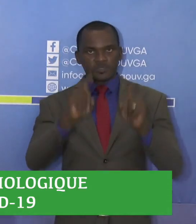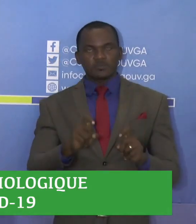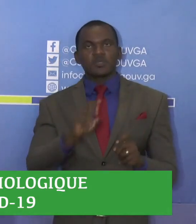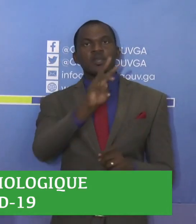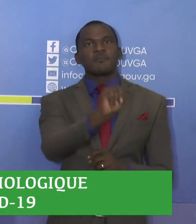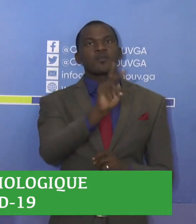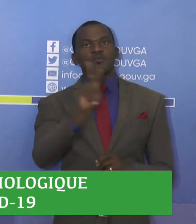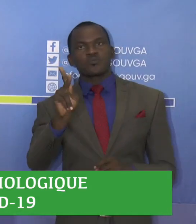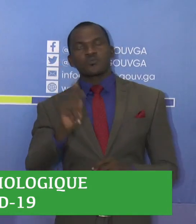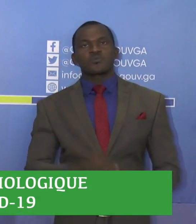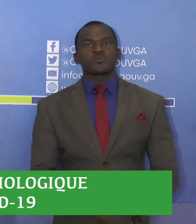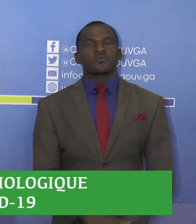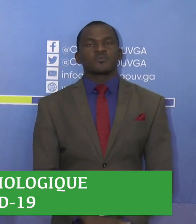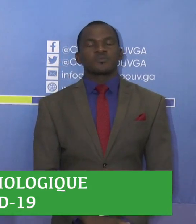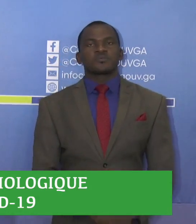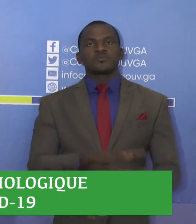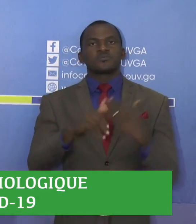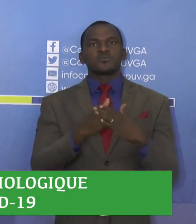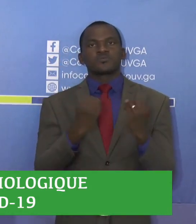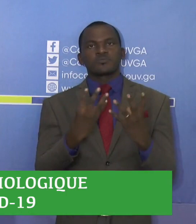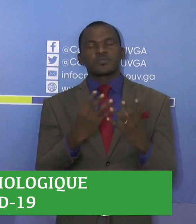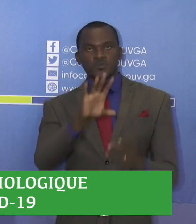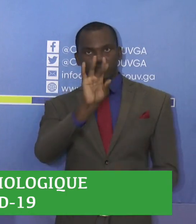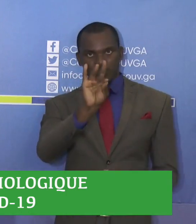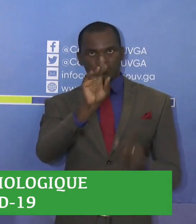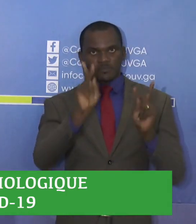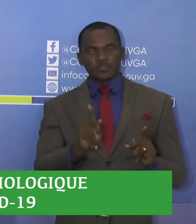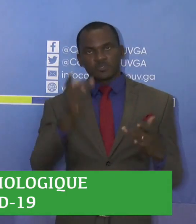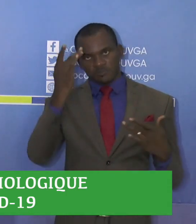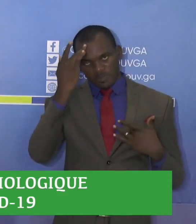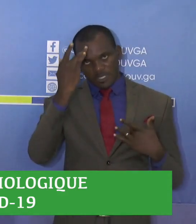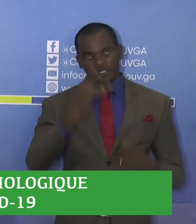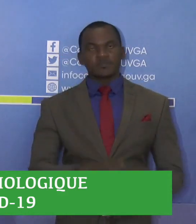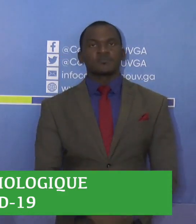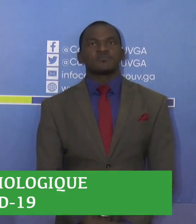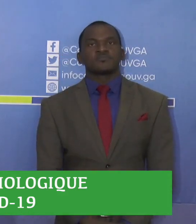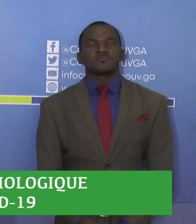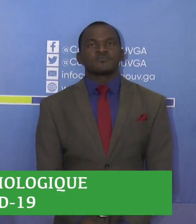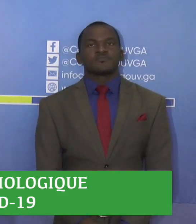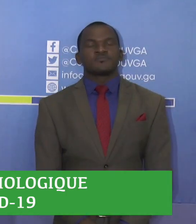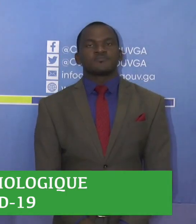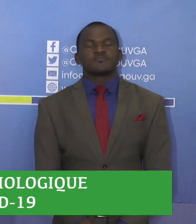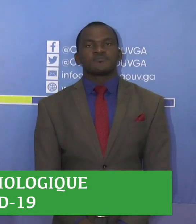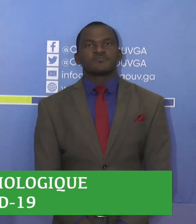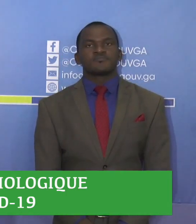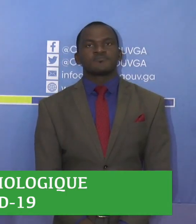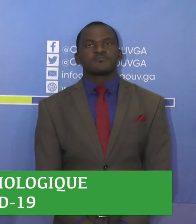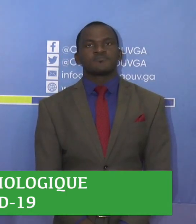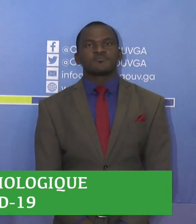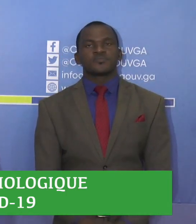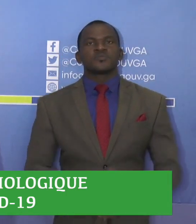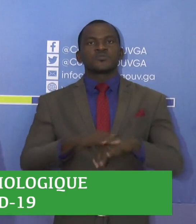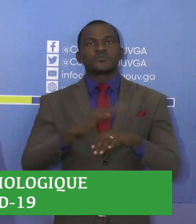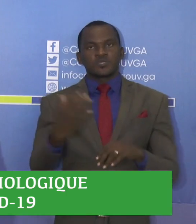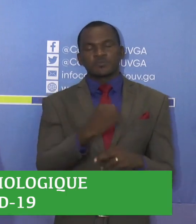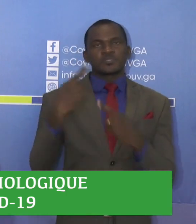Makoko, soit un total de 8 cas positifs dans la province de Logo et Vindo. Concernant